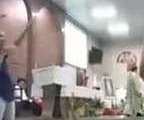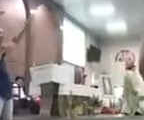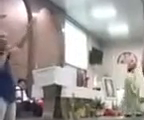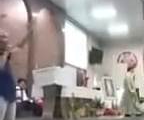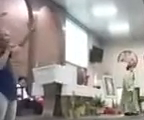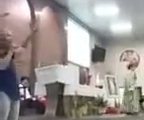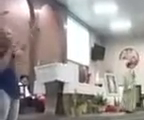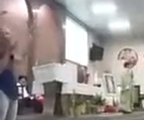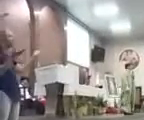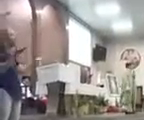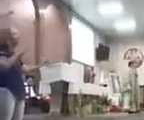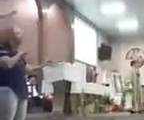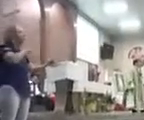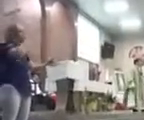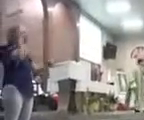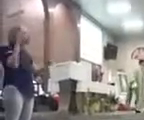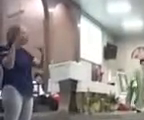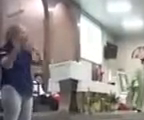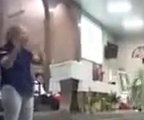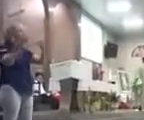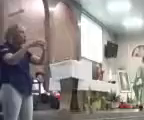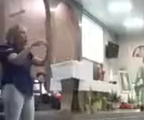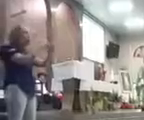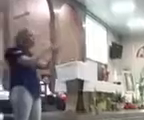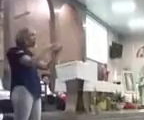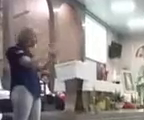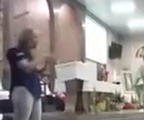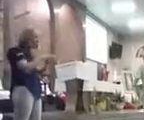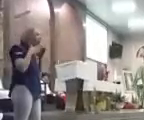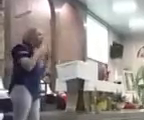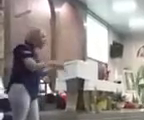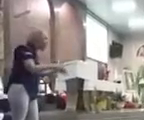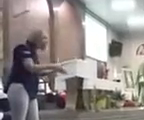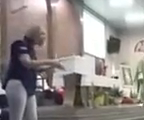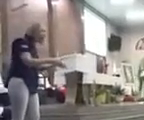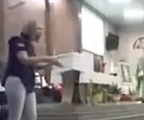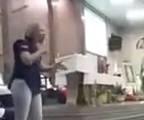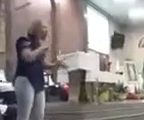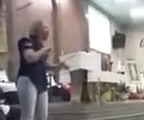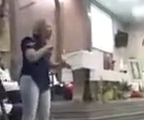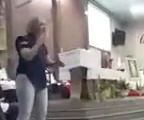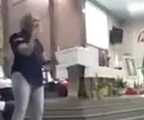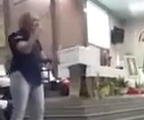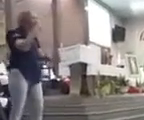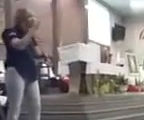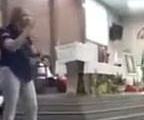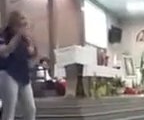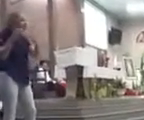Sabe quantos grupos nós temos aqui nessa igreja? Quase 70 grupos.